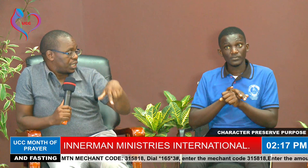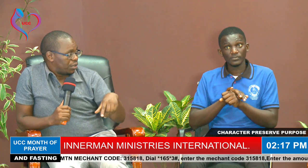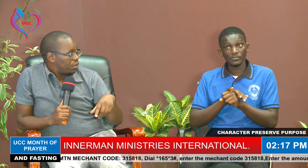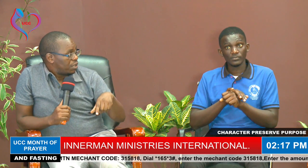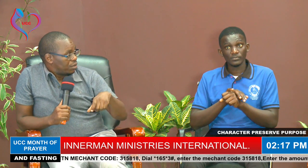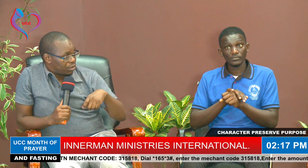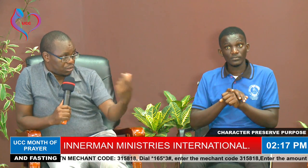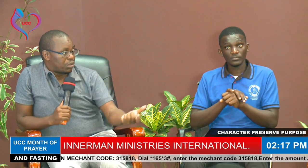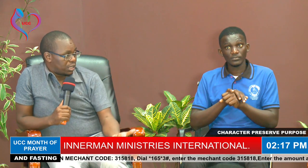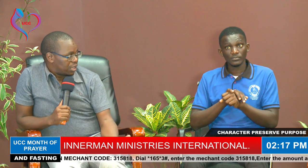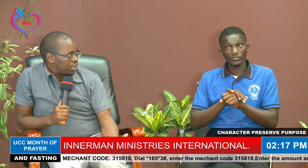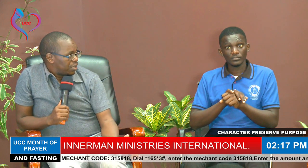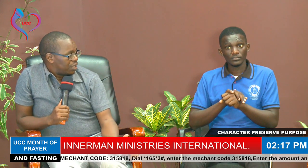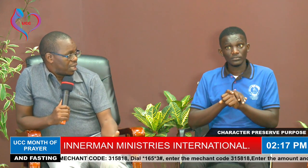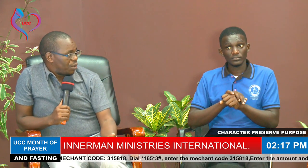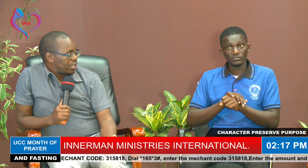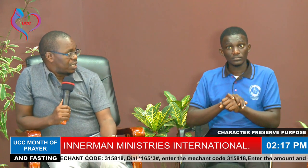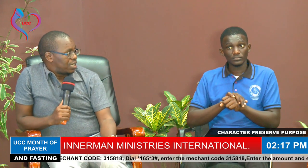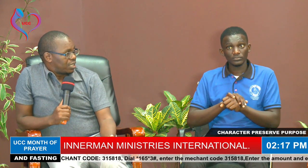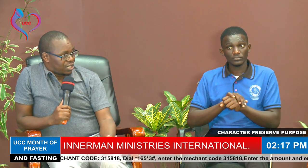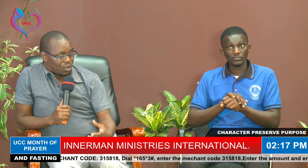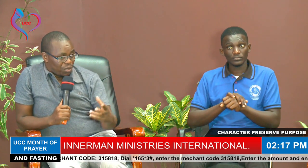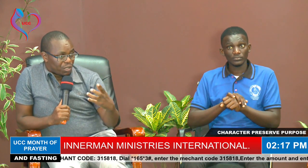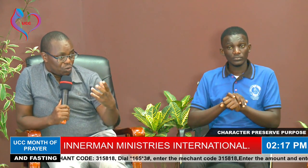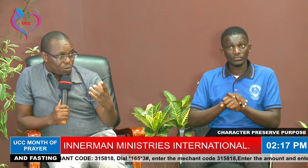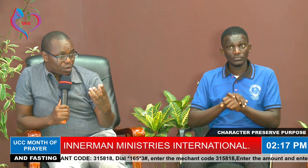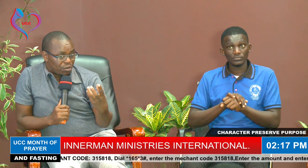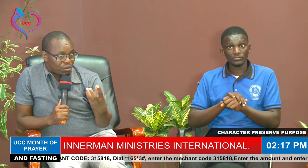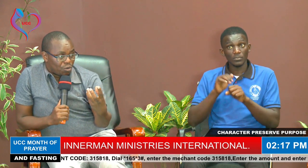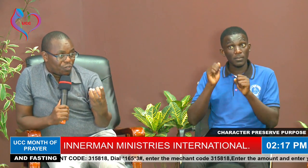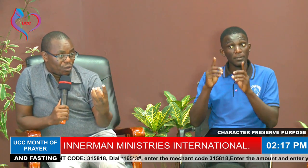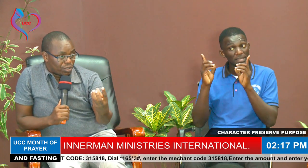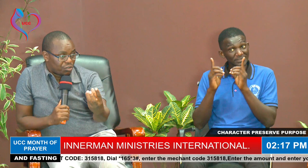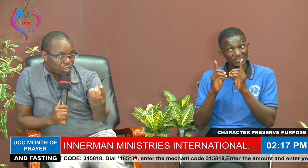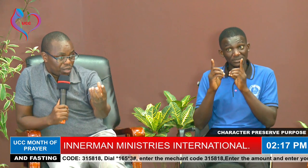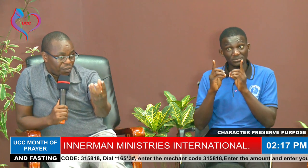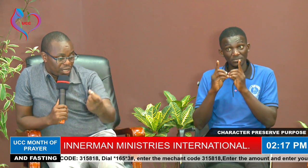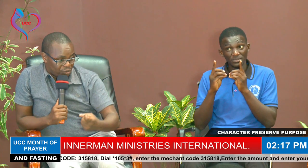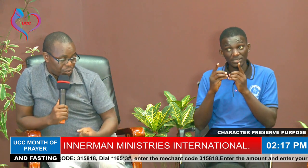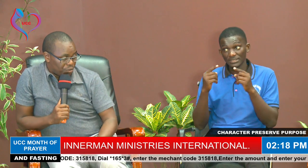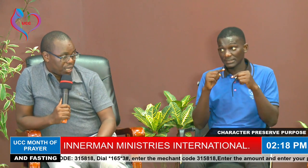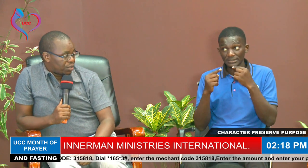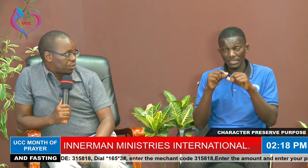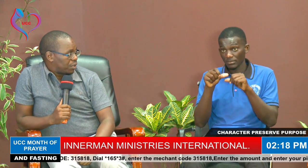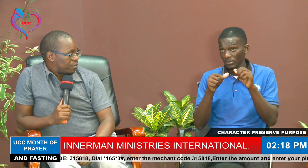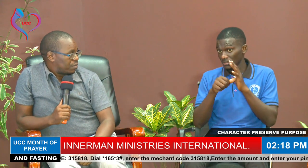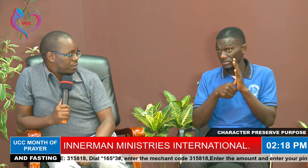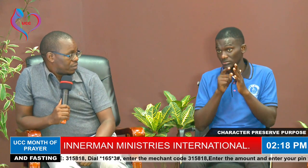obajeno. Much sorting. Otherwise, chijia kule meso kubida kufuna concentration ne focus kubintu bya Katonda.